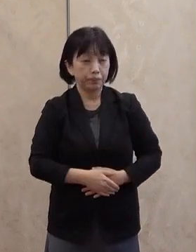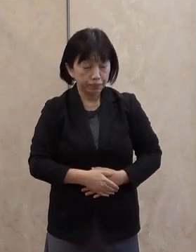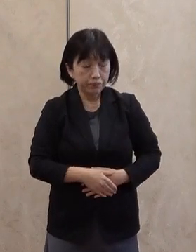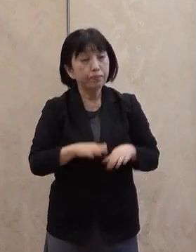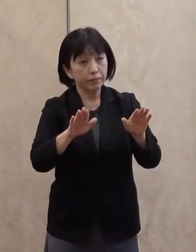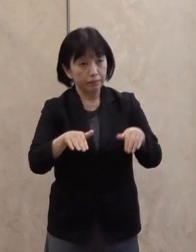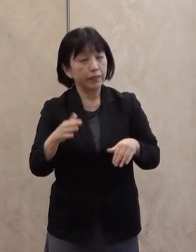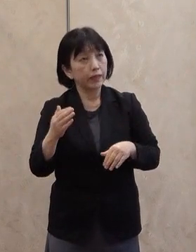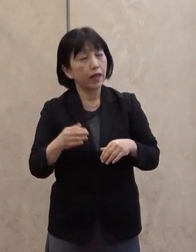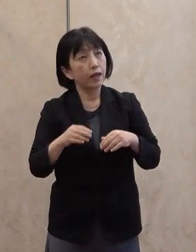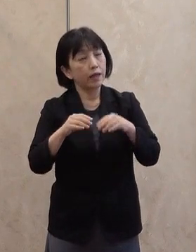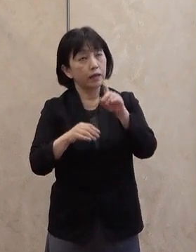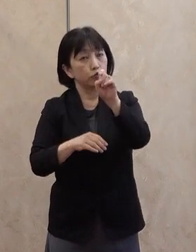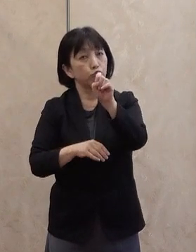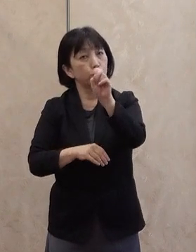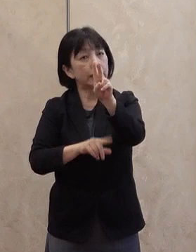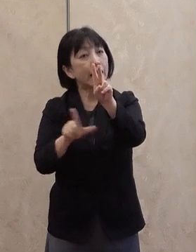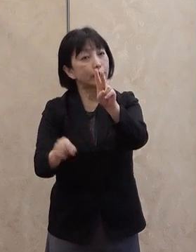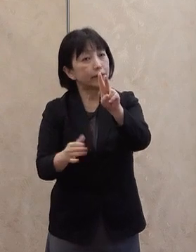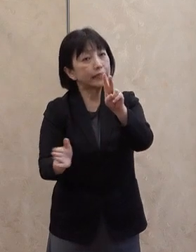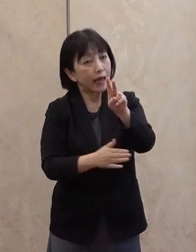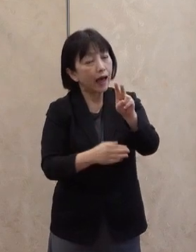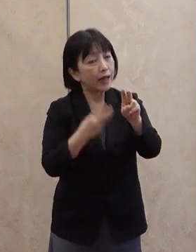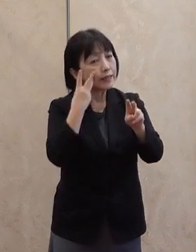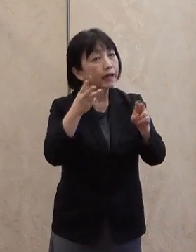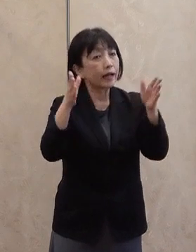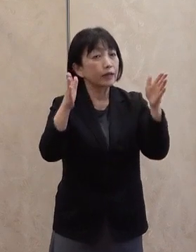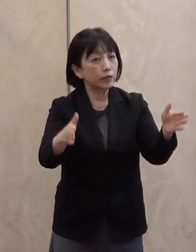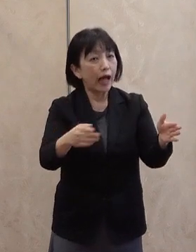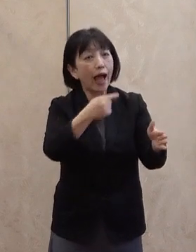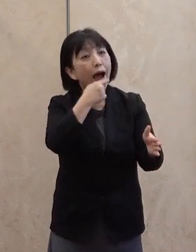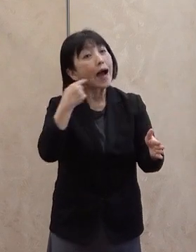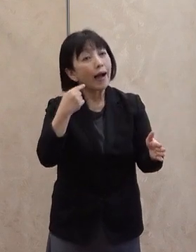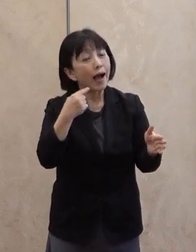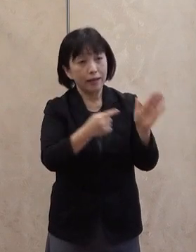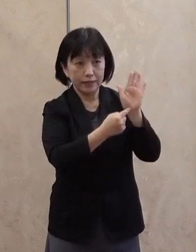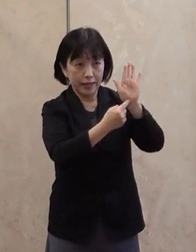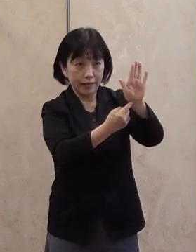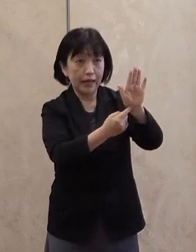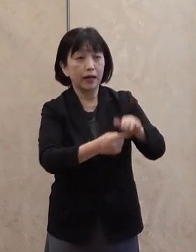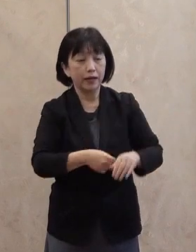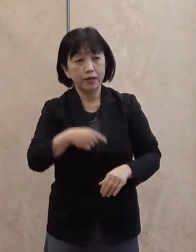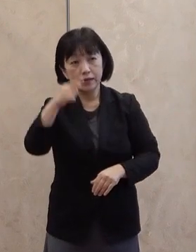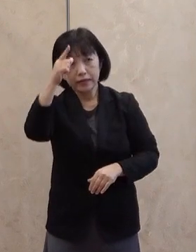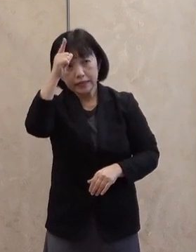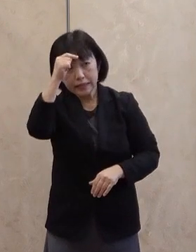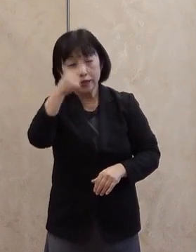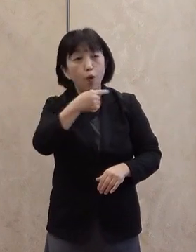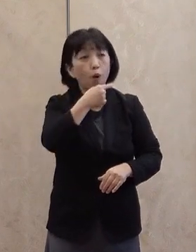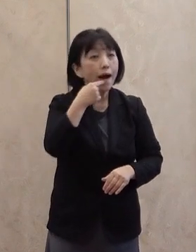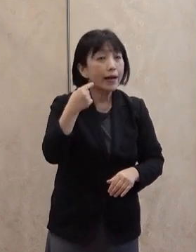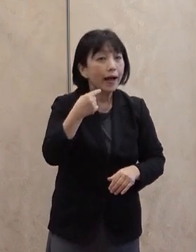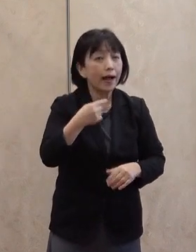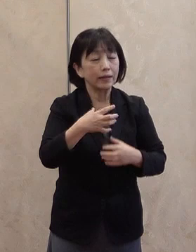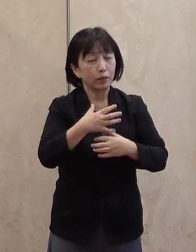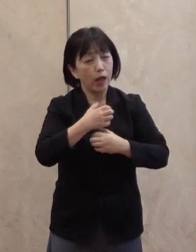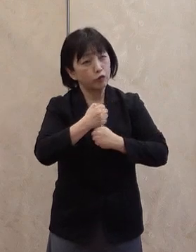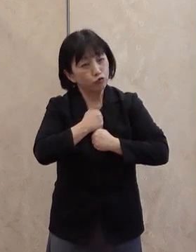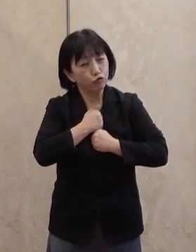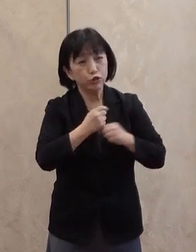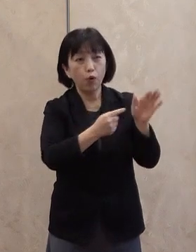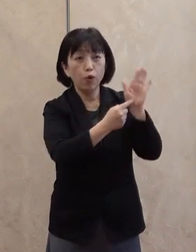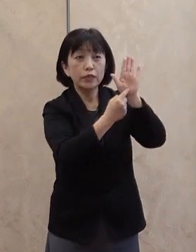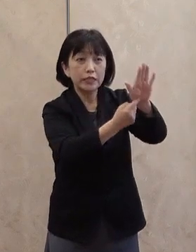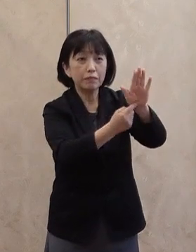の12月からあの3ヶ月ほど赤信号がついているという、まあ、その黄色信号赤信号警戒や非常事態を示す、ま